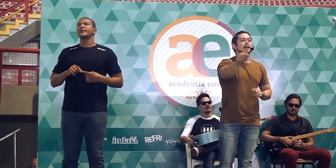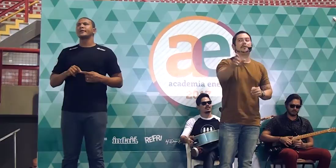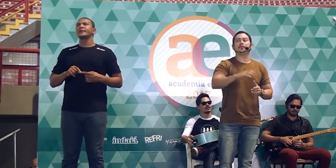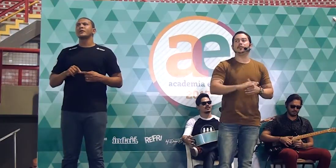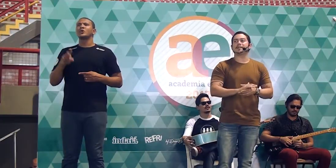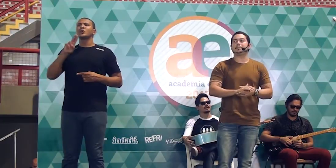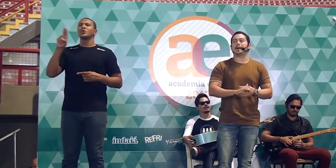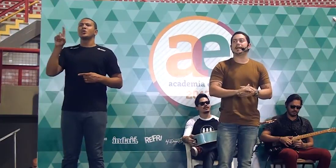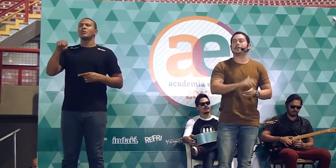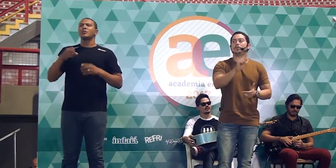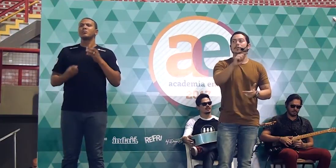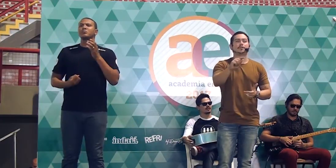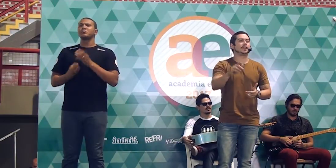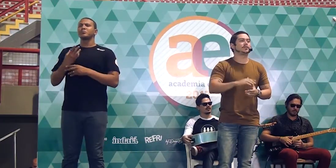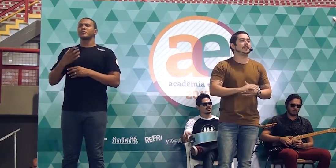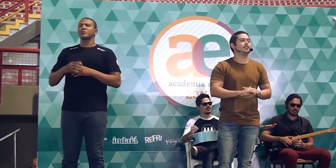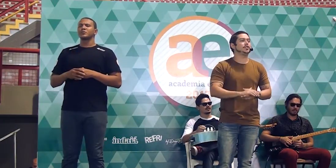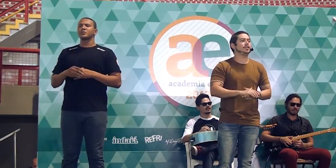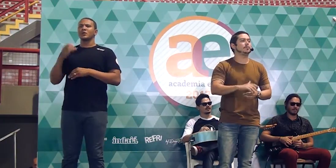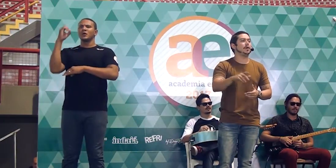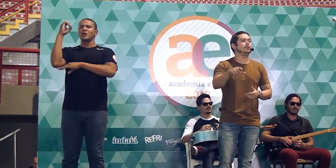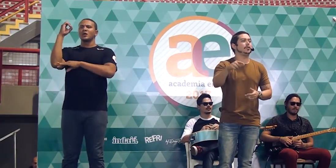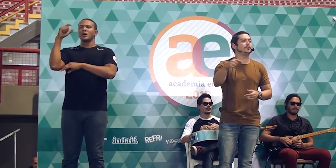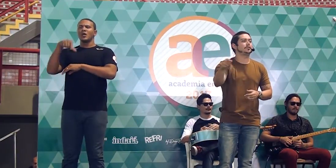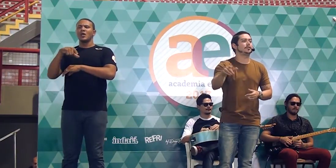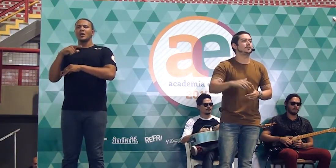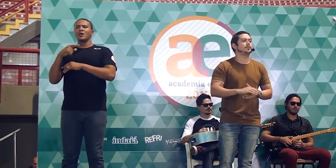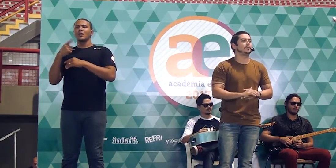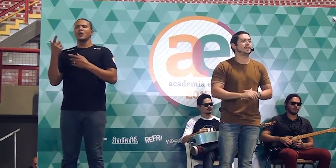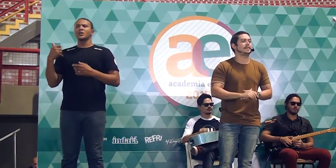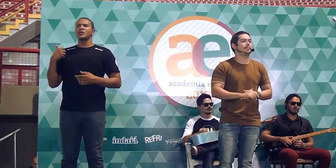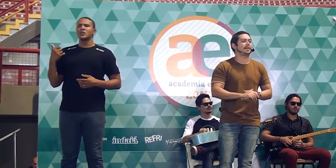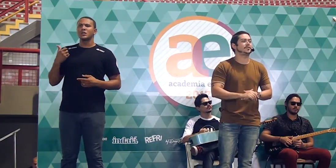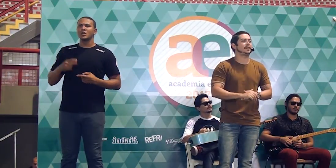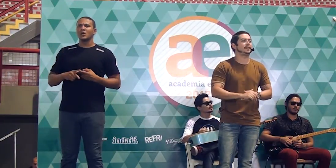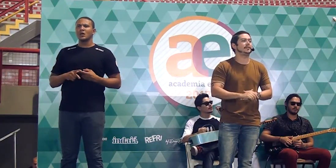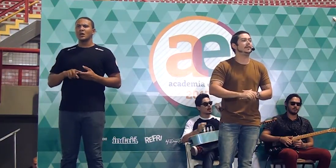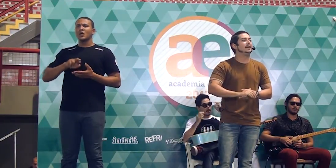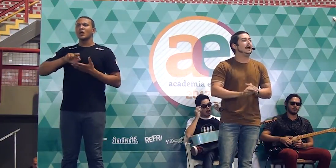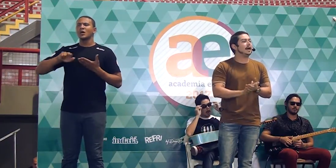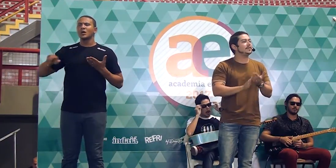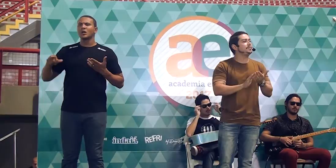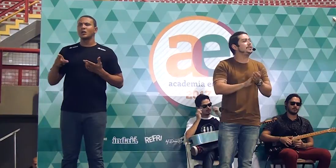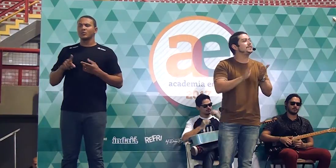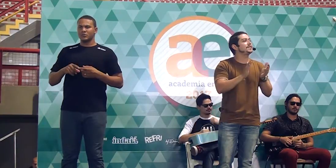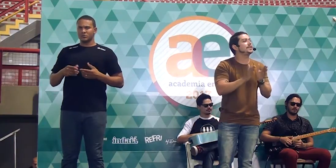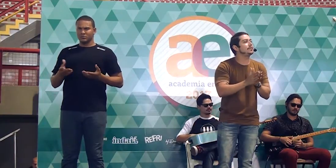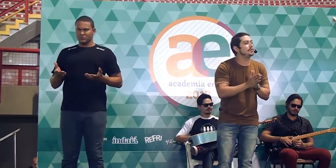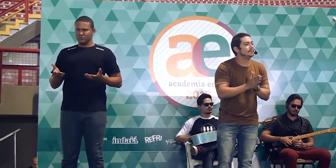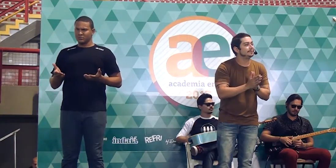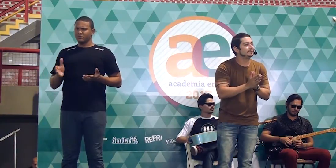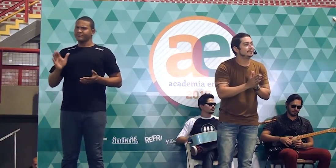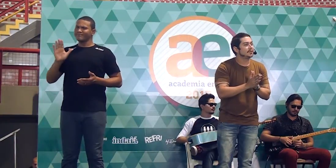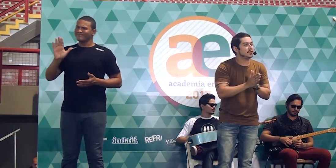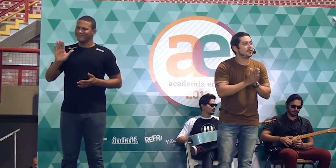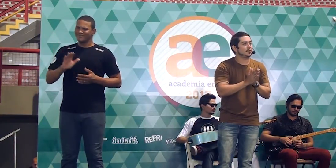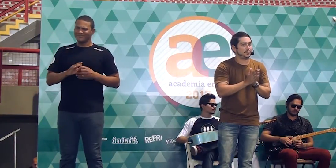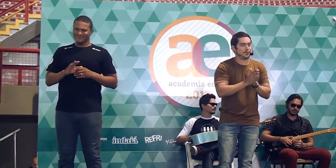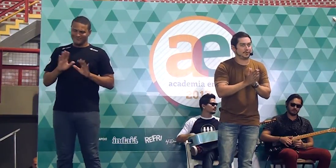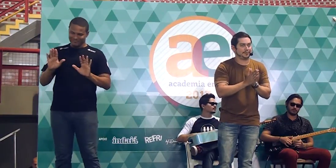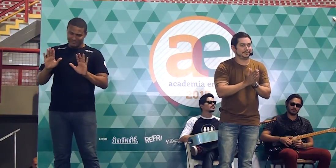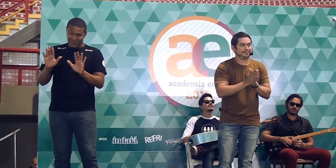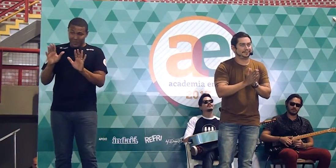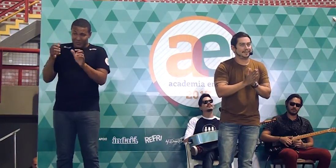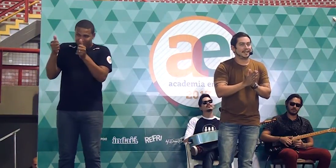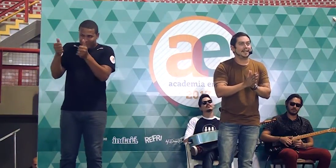do cara que fundou essa praça, quantos anos ele tinha, como é o nome de todos os nomes que essa praça já teve. Aí eu sempre dizia, Senhor, deixa eu dizer uma coisa